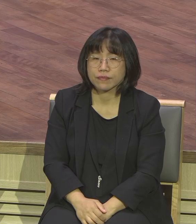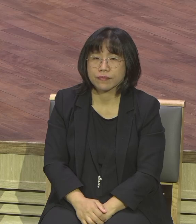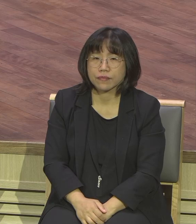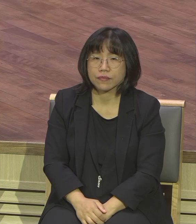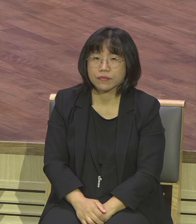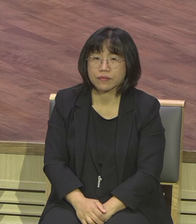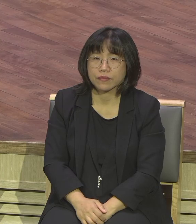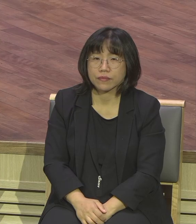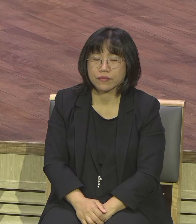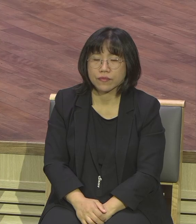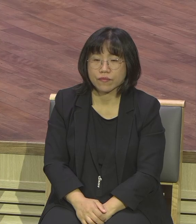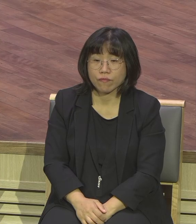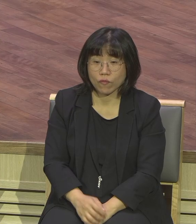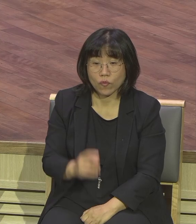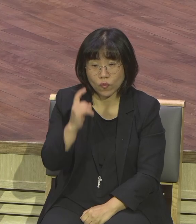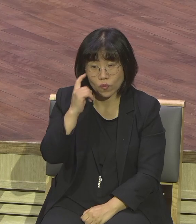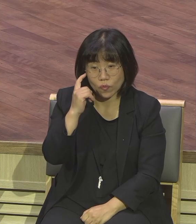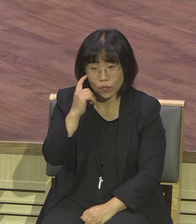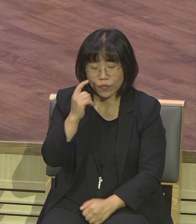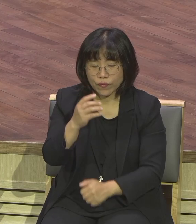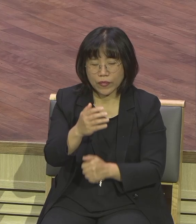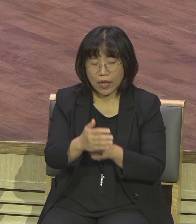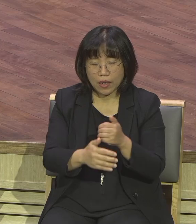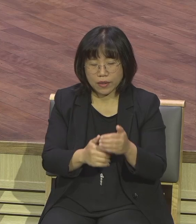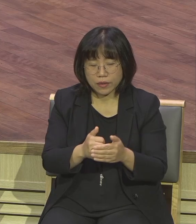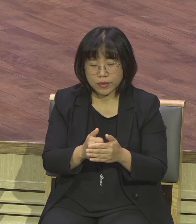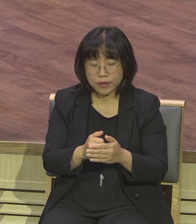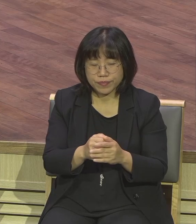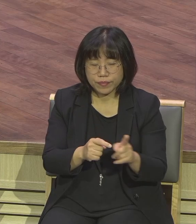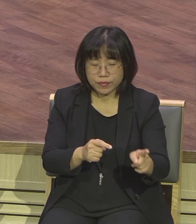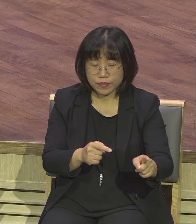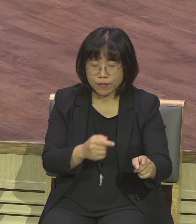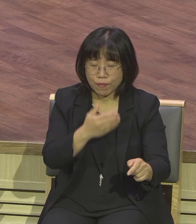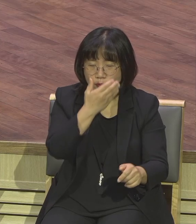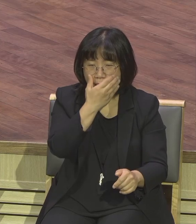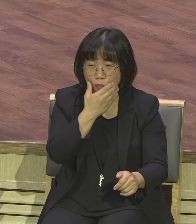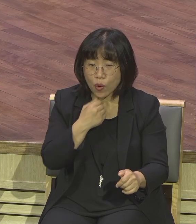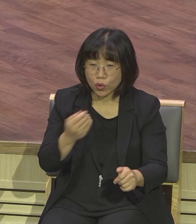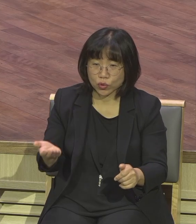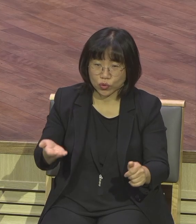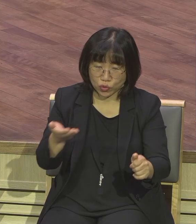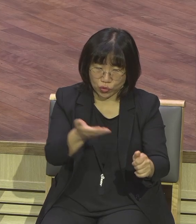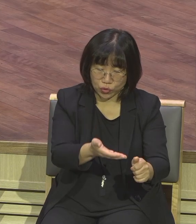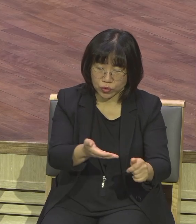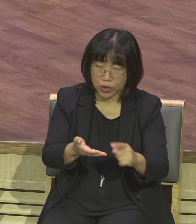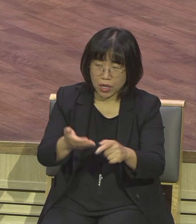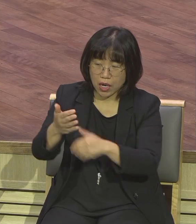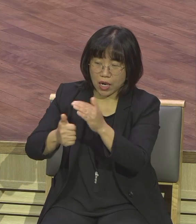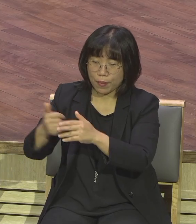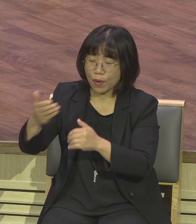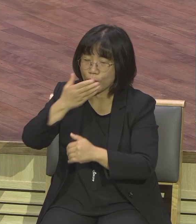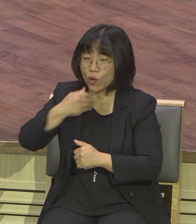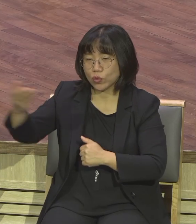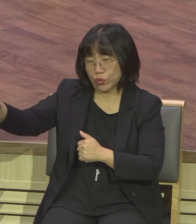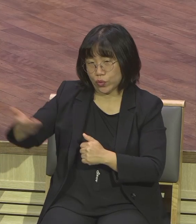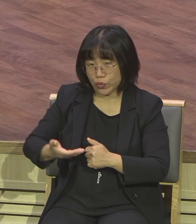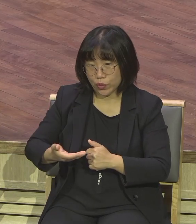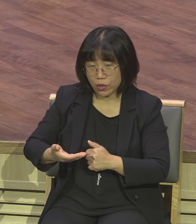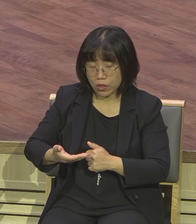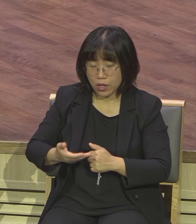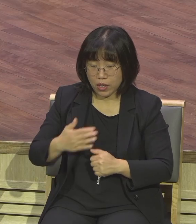불가항력 축복. 뭐못 말리죠, 뭐. 내가 복의 근원이니까 내가 축복하면 그 사람 축복받고 내가